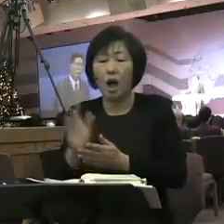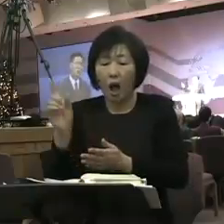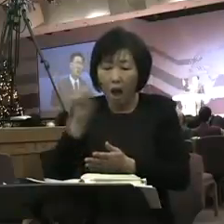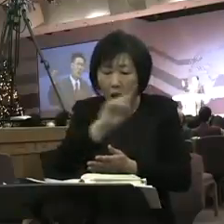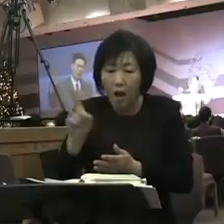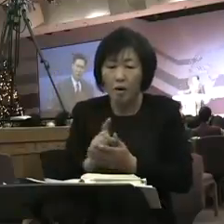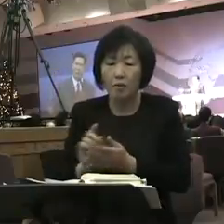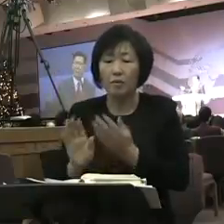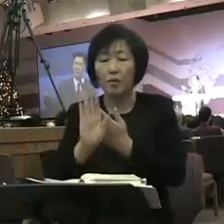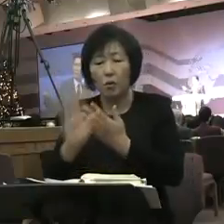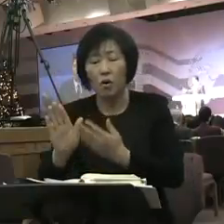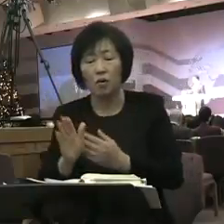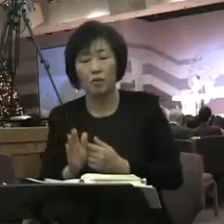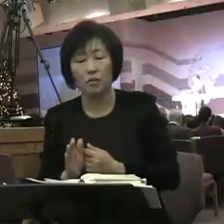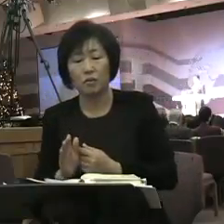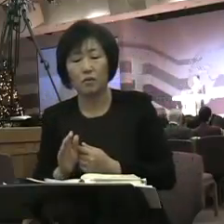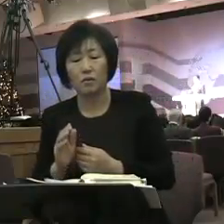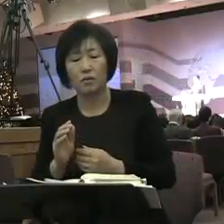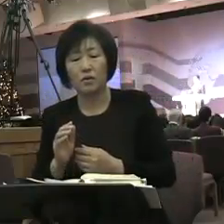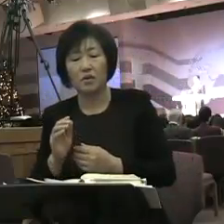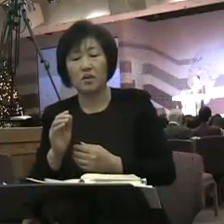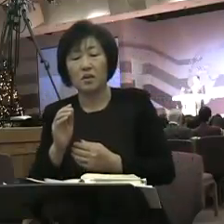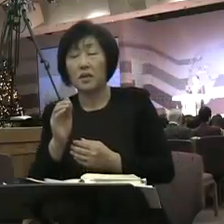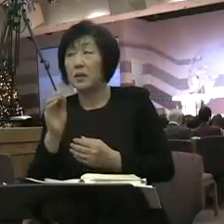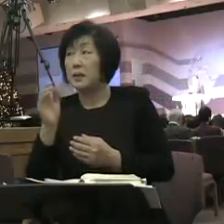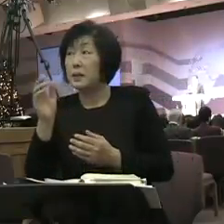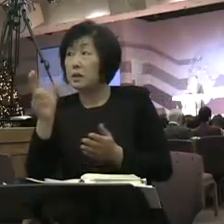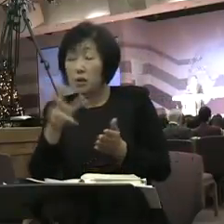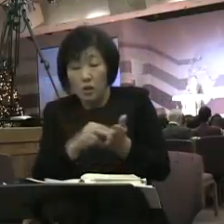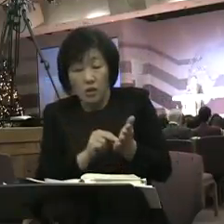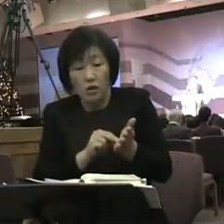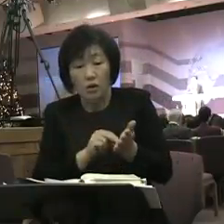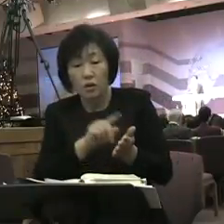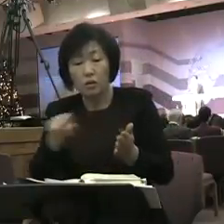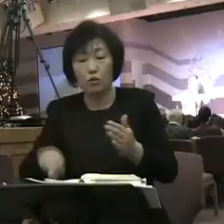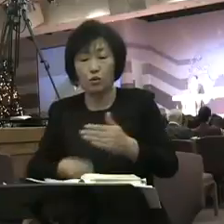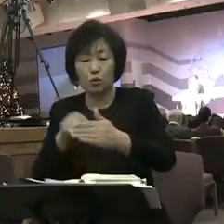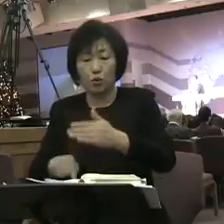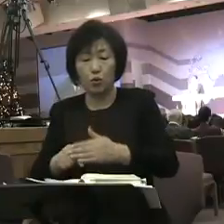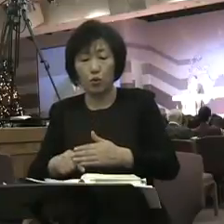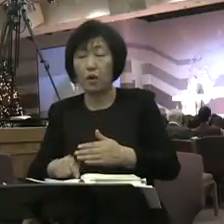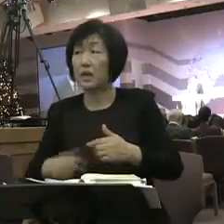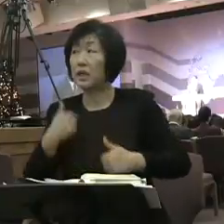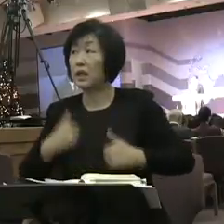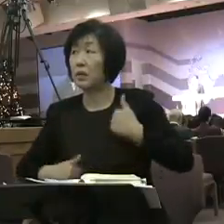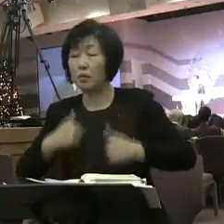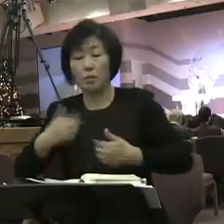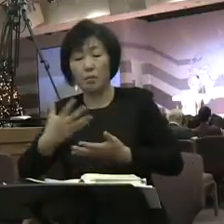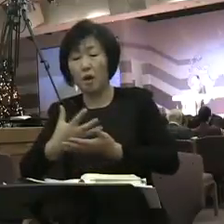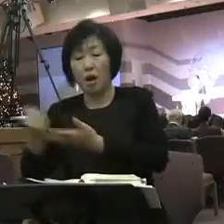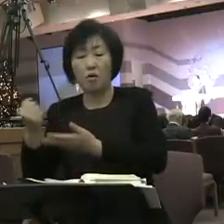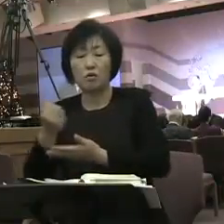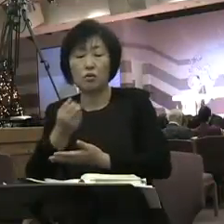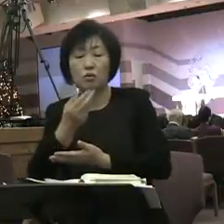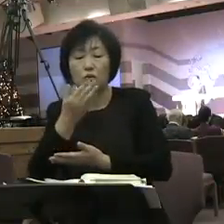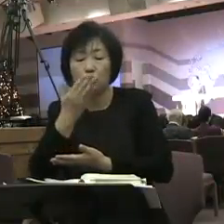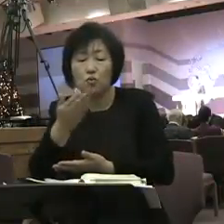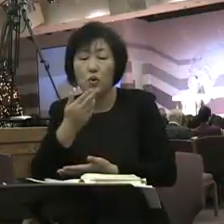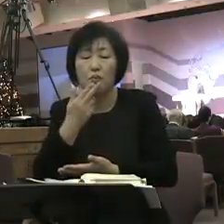아무리 외부적인 그러한 그 요건들도 그러나 우리 속에 담겨져 있는 이 기쁨을 빼앗을 수 없는 것.